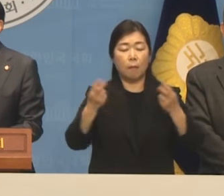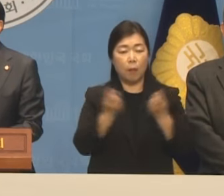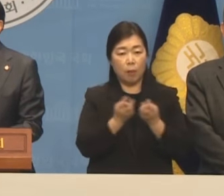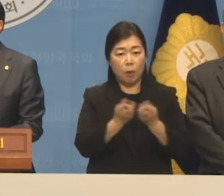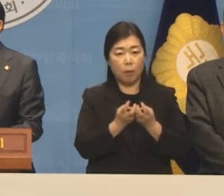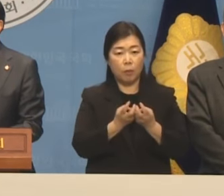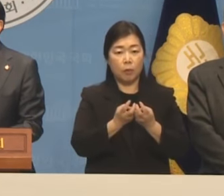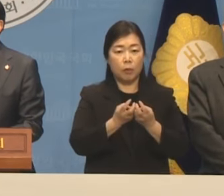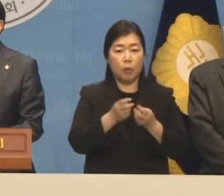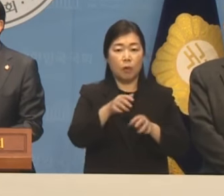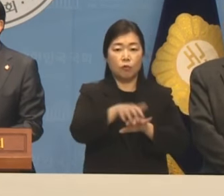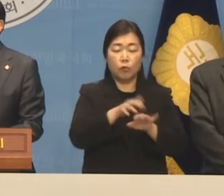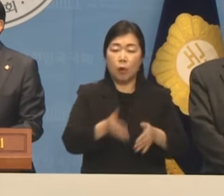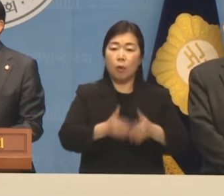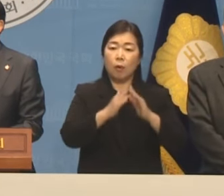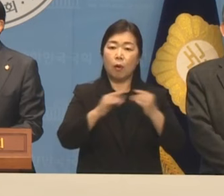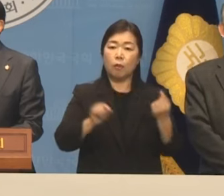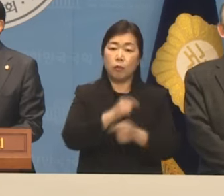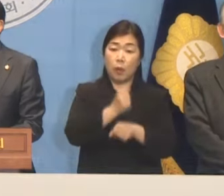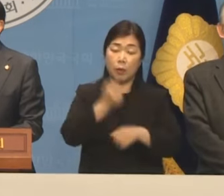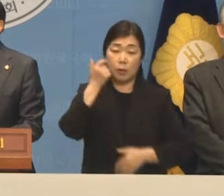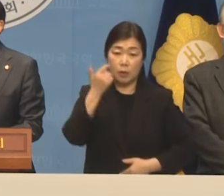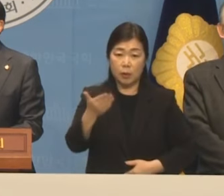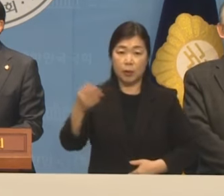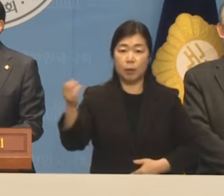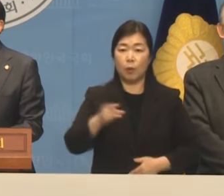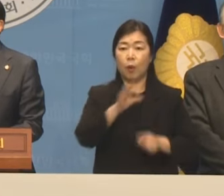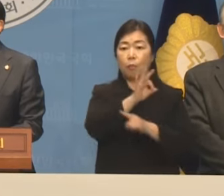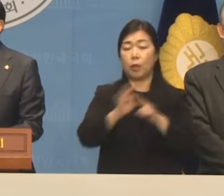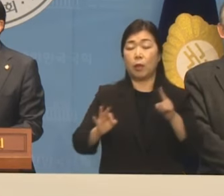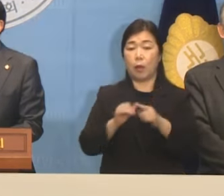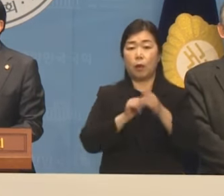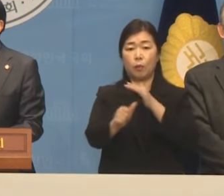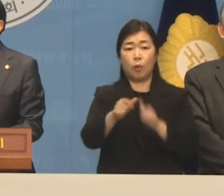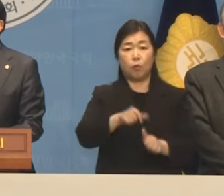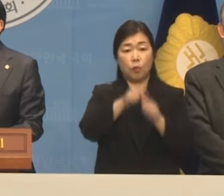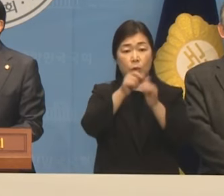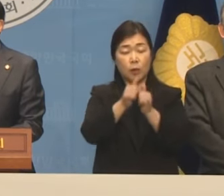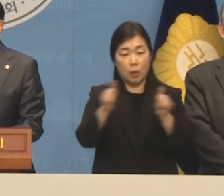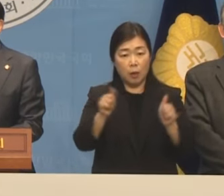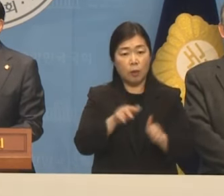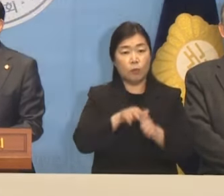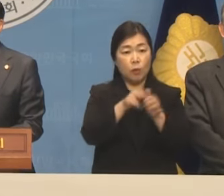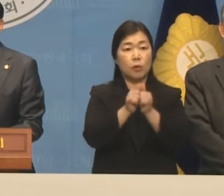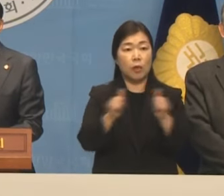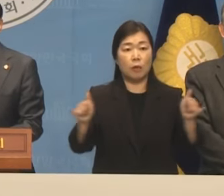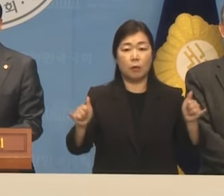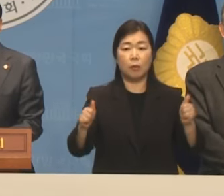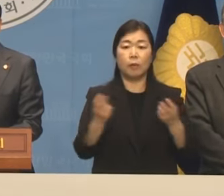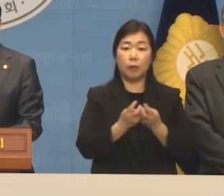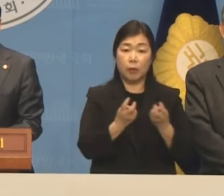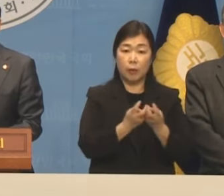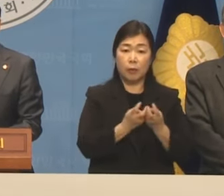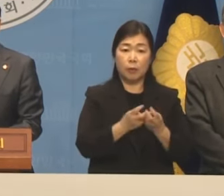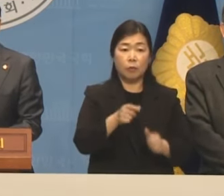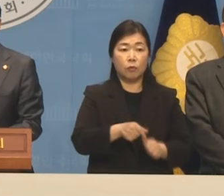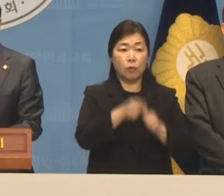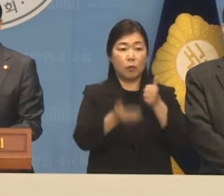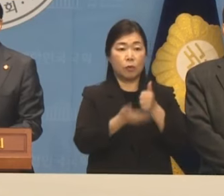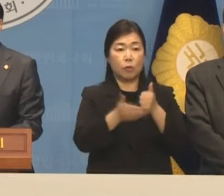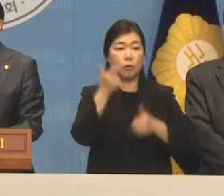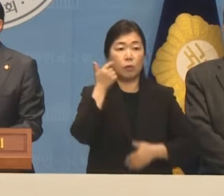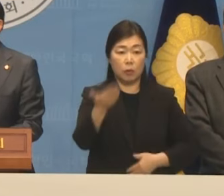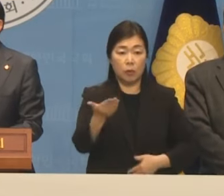구성 운영하고 또 비례대표 후보를 어떻게 그 심사 또 추천할 것인지에